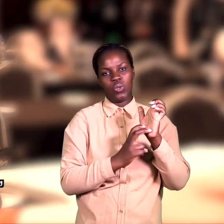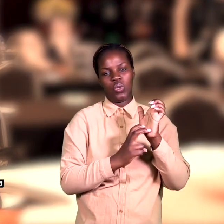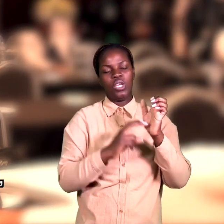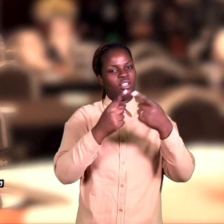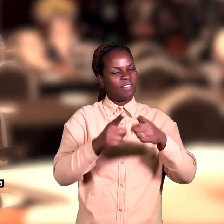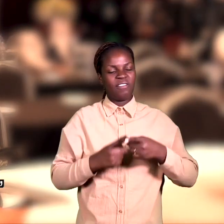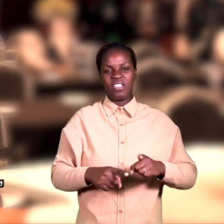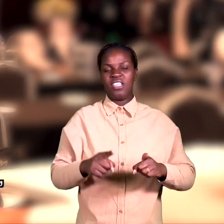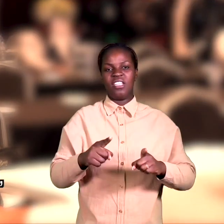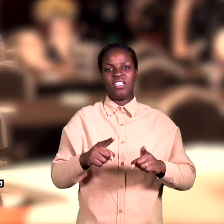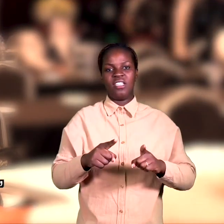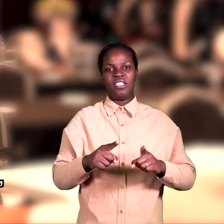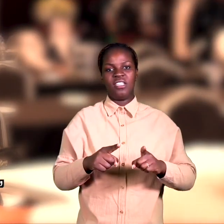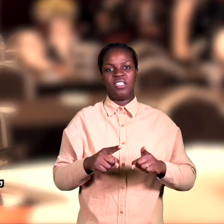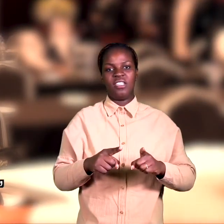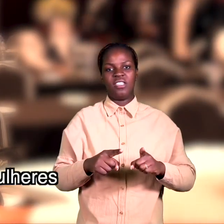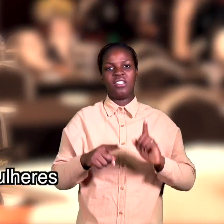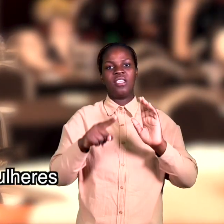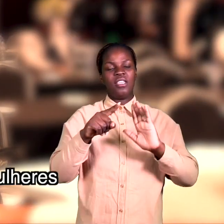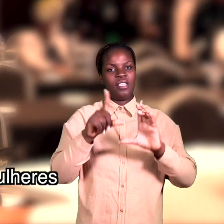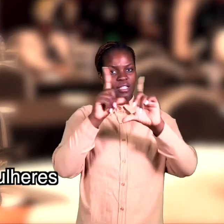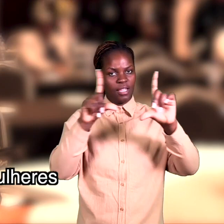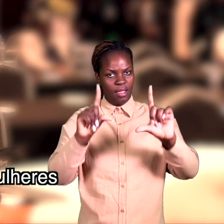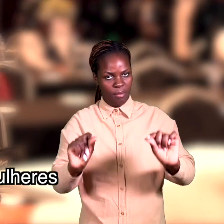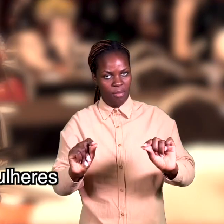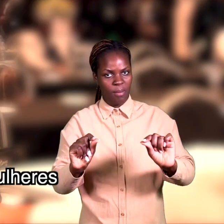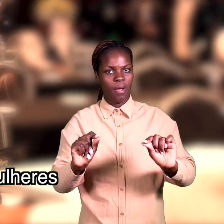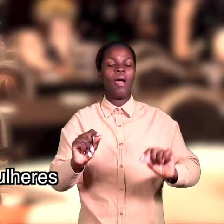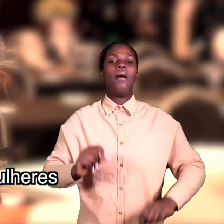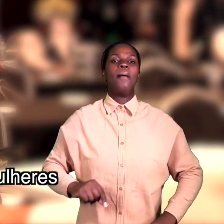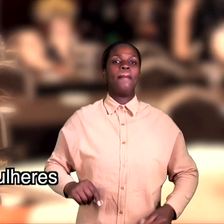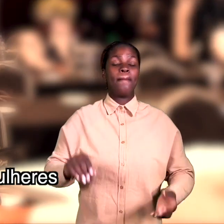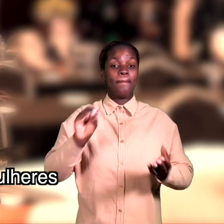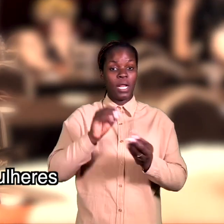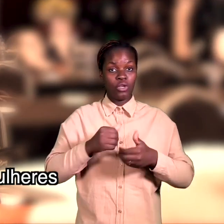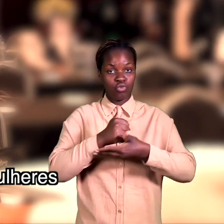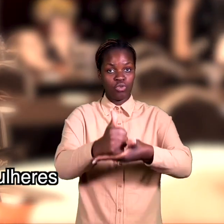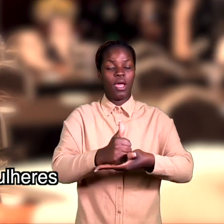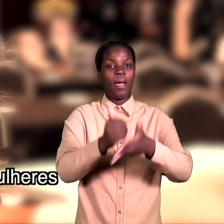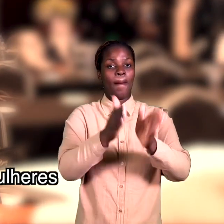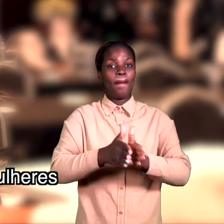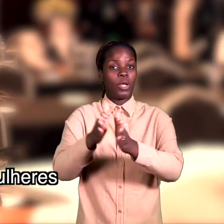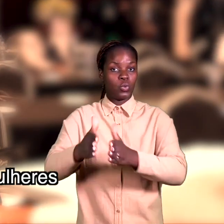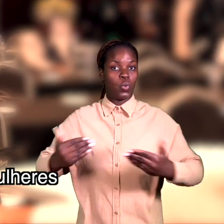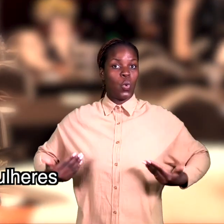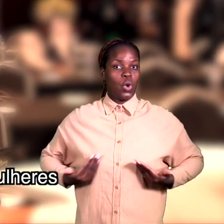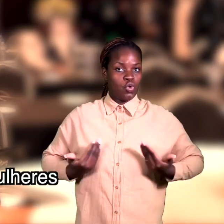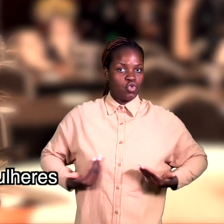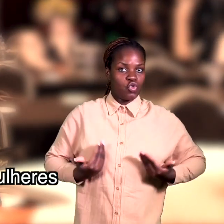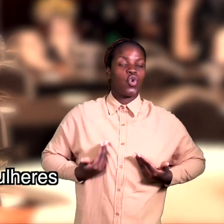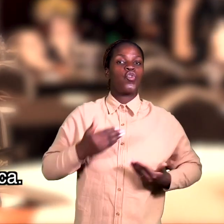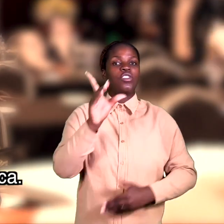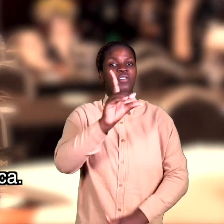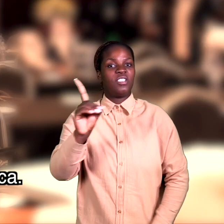para disciplinas de inclusão social, para mulheres e jovens de múltipla